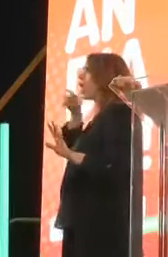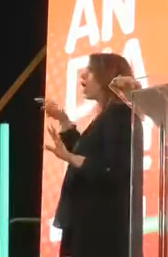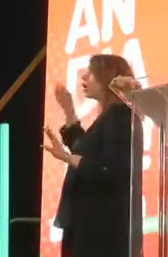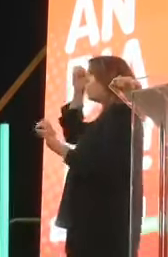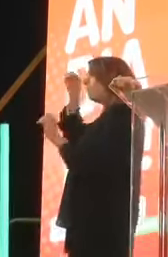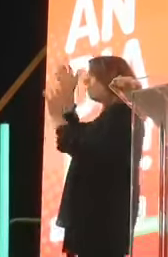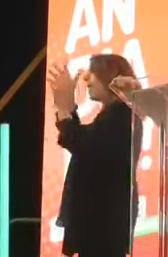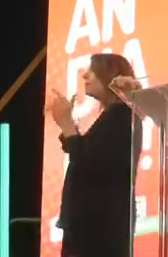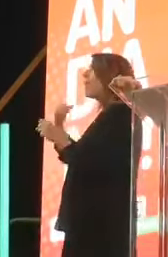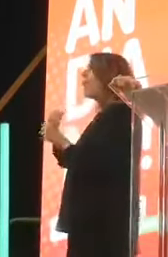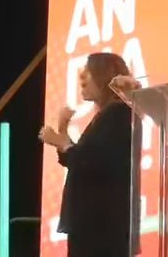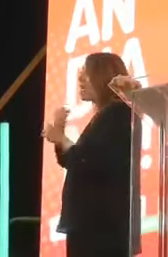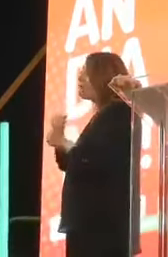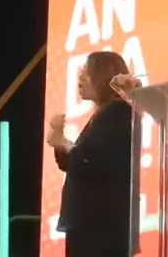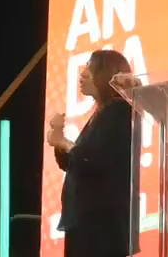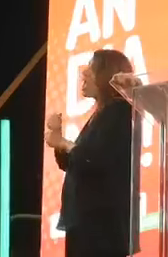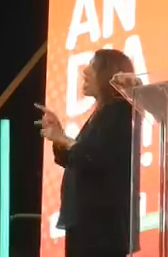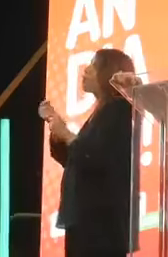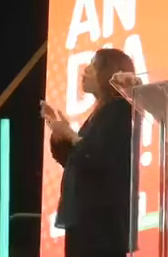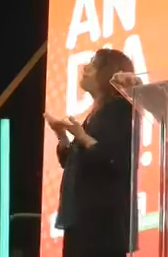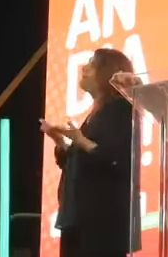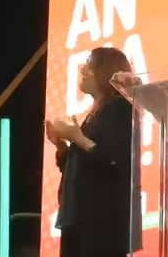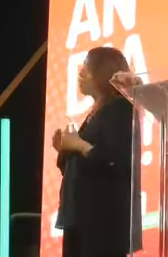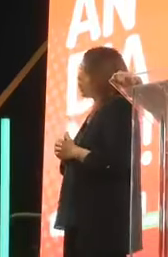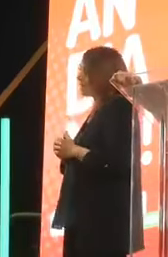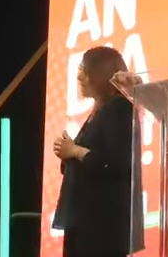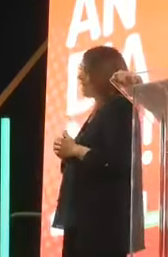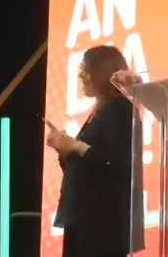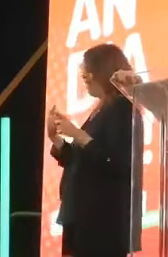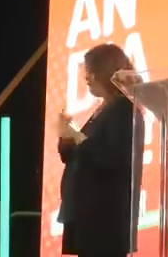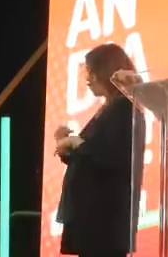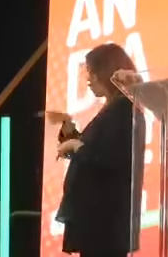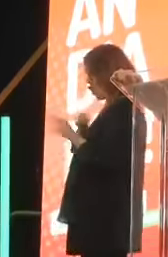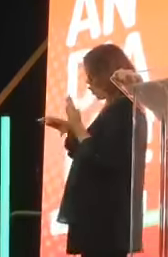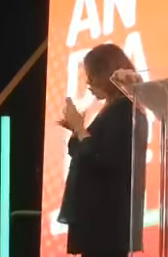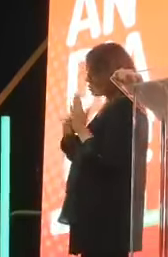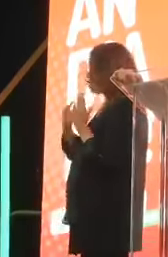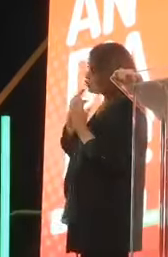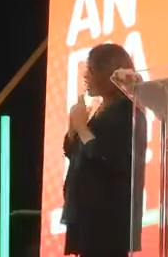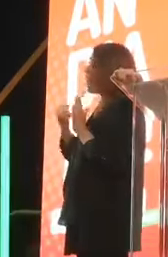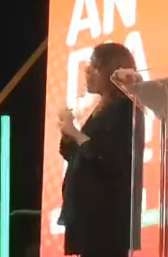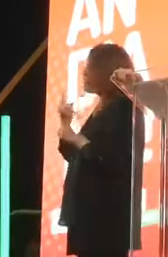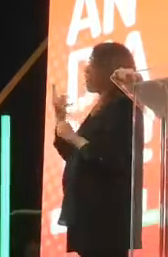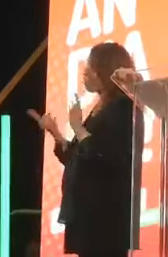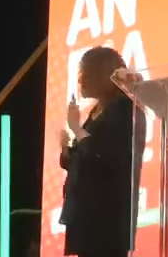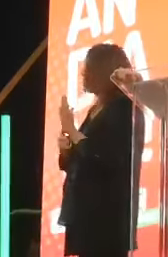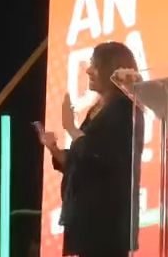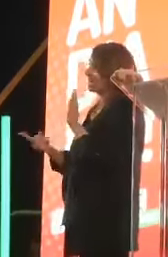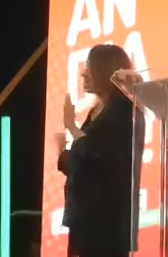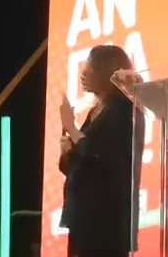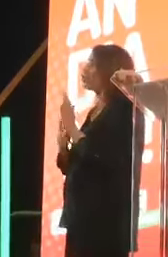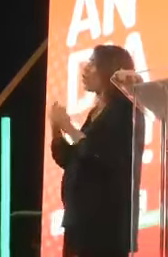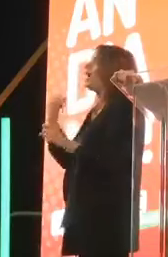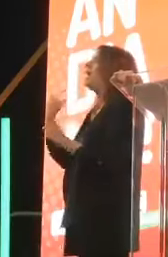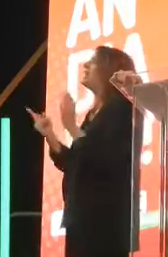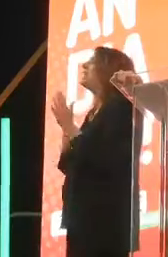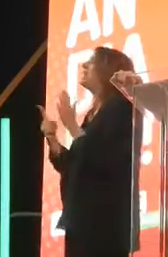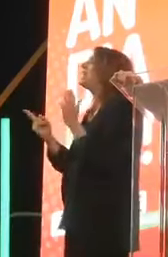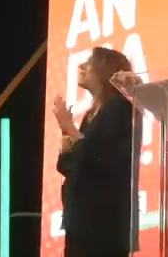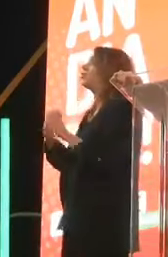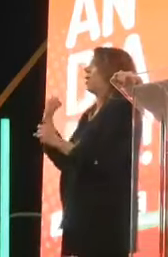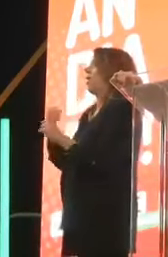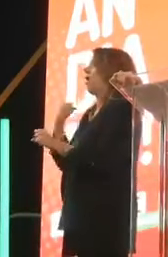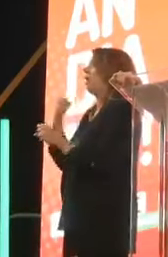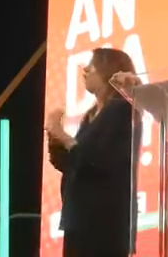il lavoro sia un favore, mentre noi, come la Costituzione, crediamo che sia un diritto, il diritto al lavoro nella